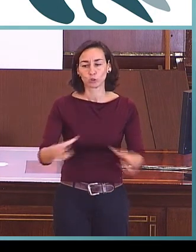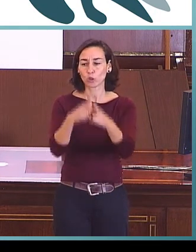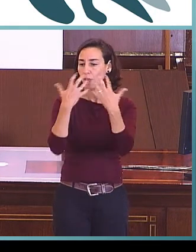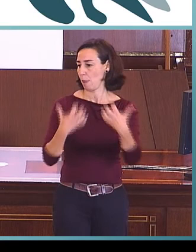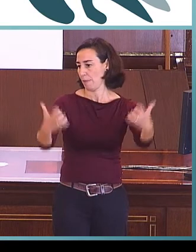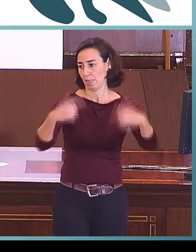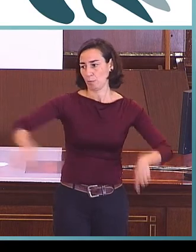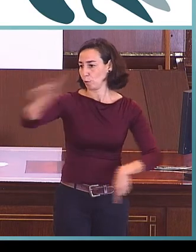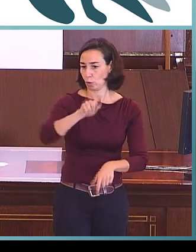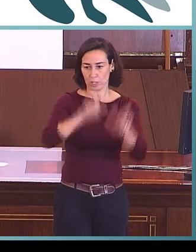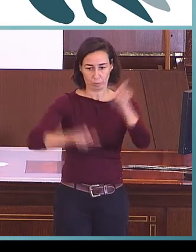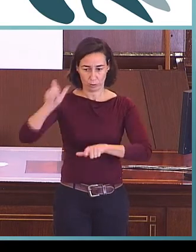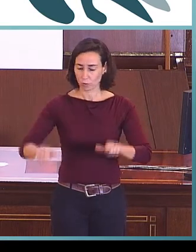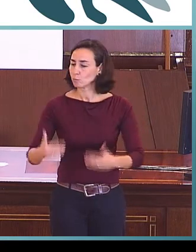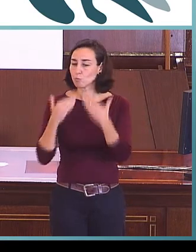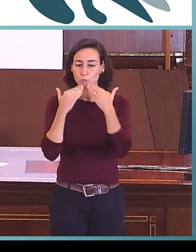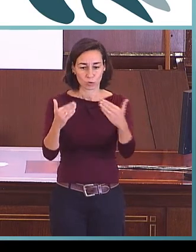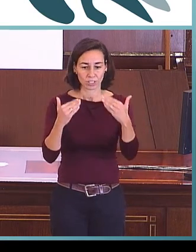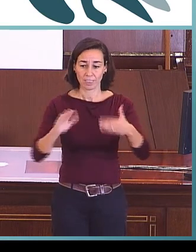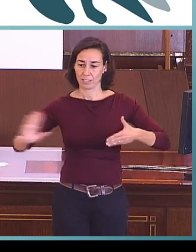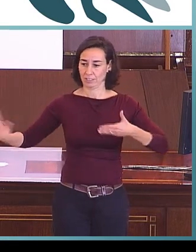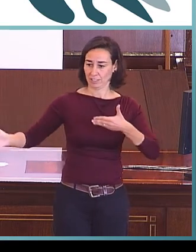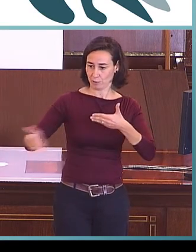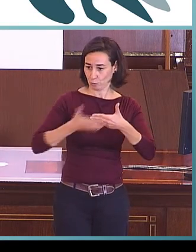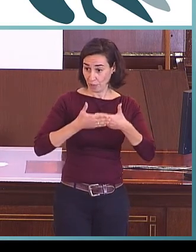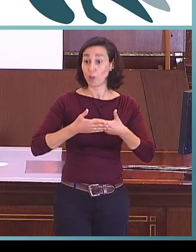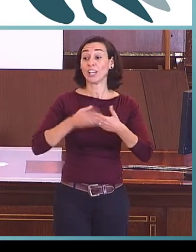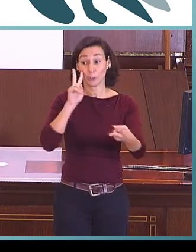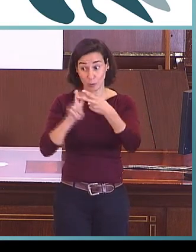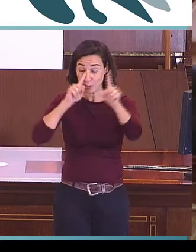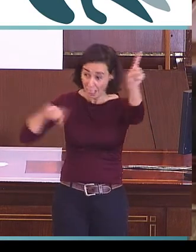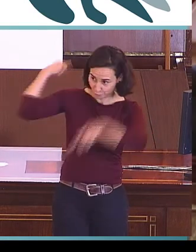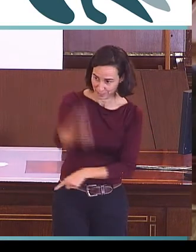muchísimas gracias y queda clausurado el congreso y nos veremos en el año que viene gracias